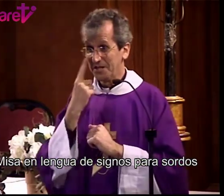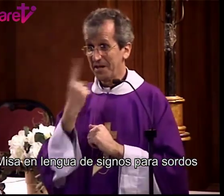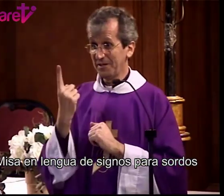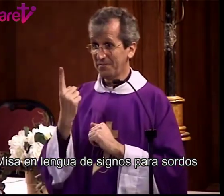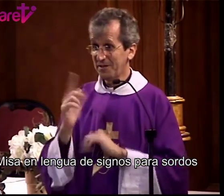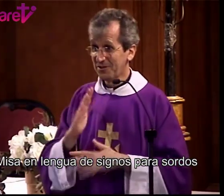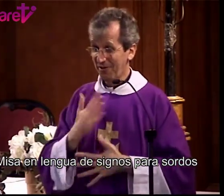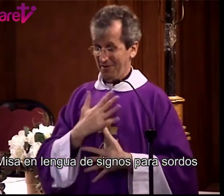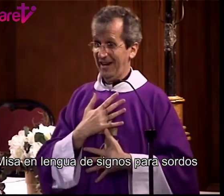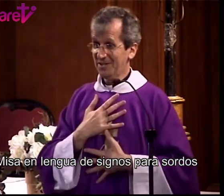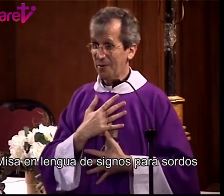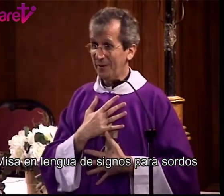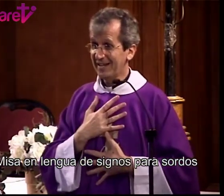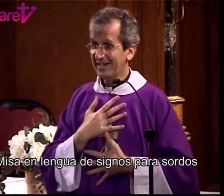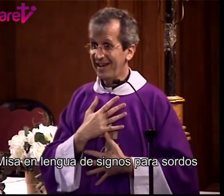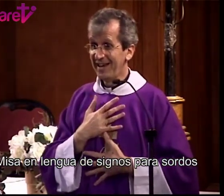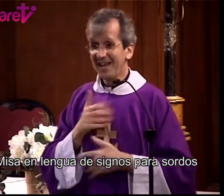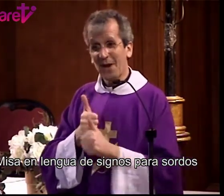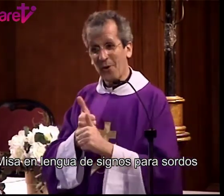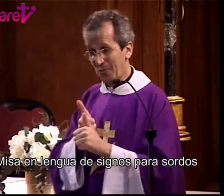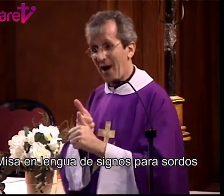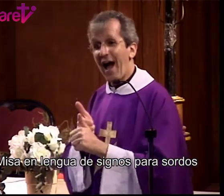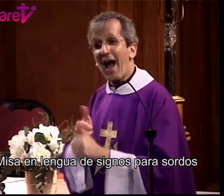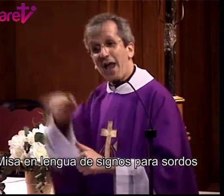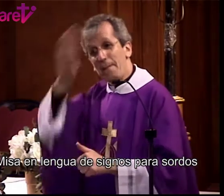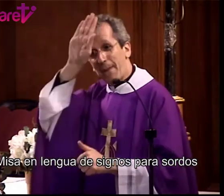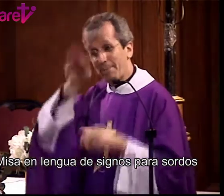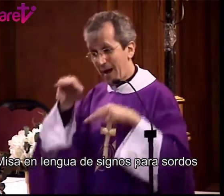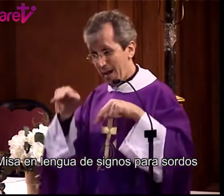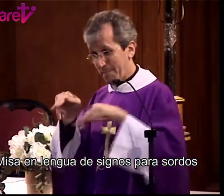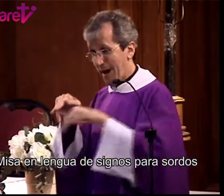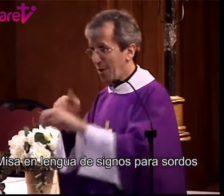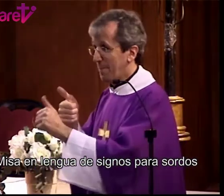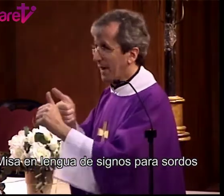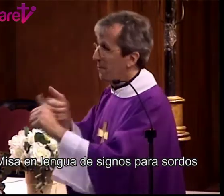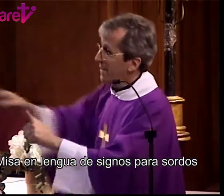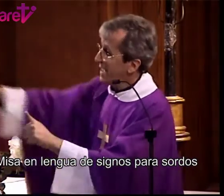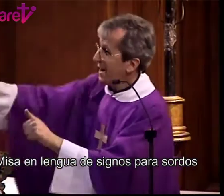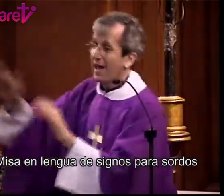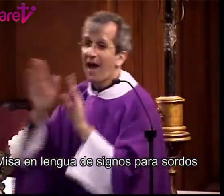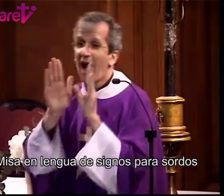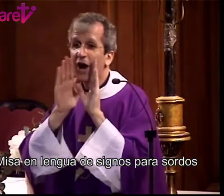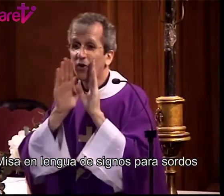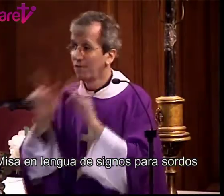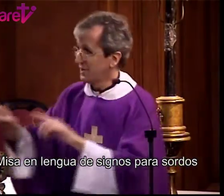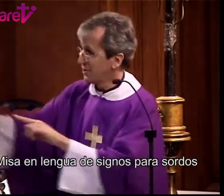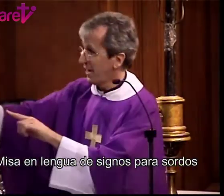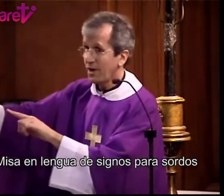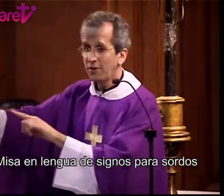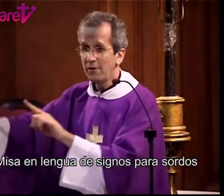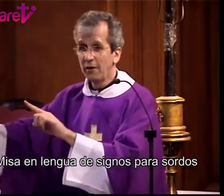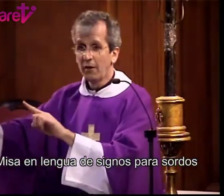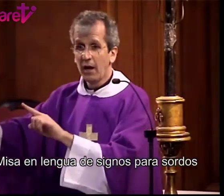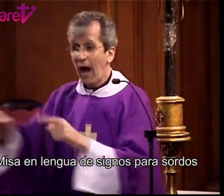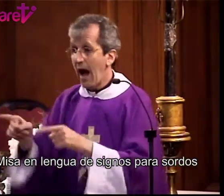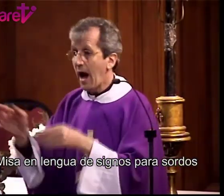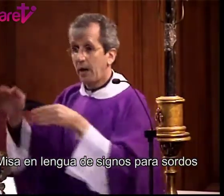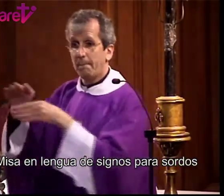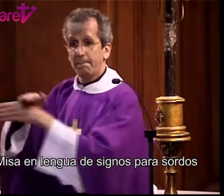habéis visto la sorpresa que cuando el Papa bajó para acompañarle al confesionario,